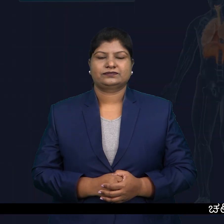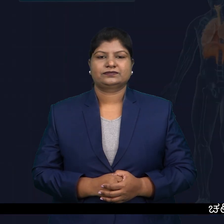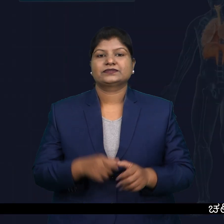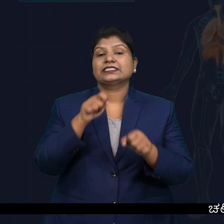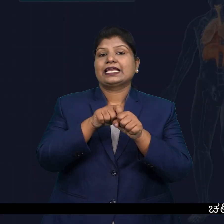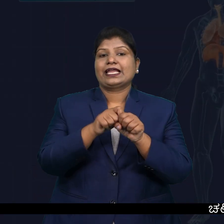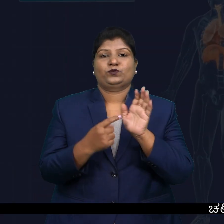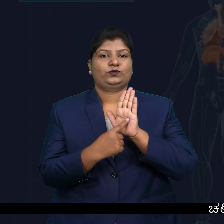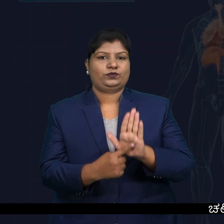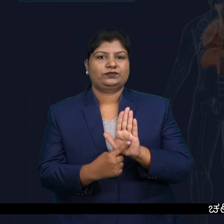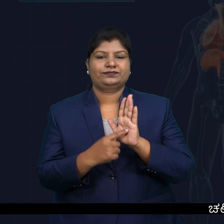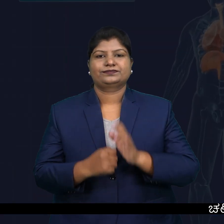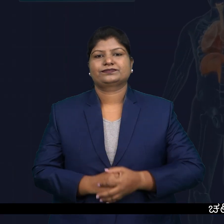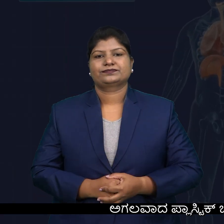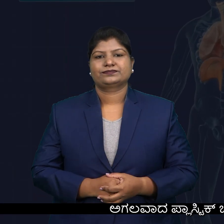ಚಟುವಟಿಕೆ: